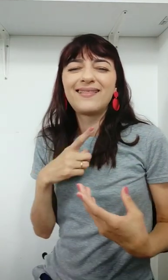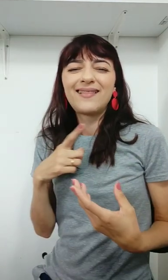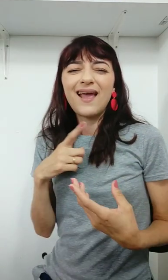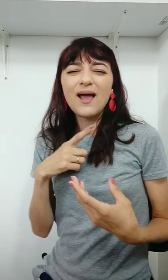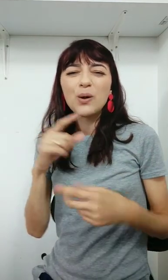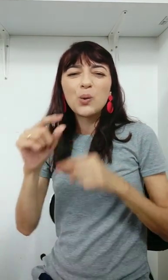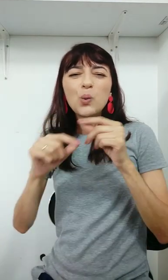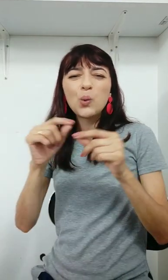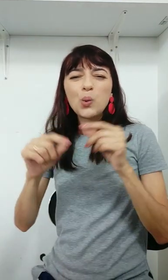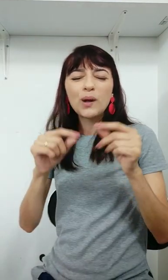seguinte.